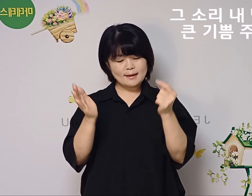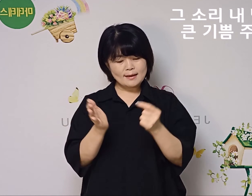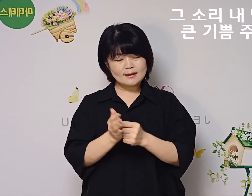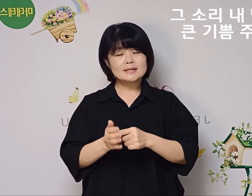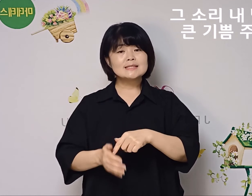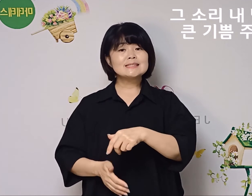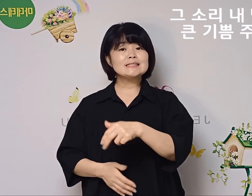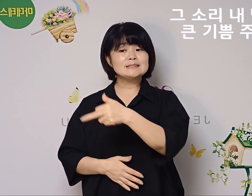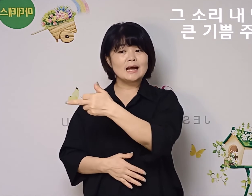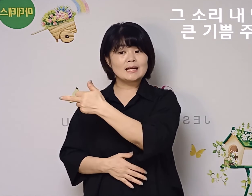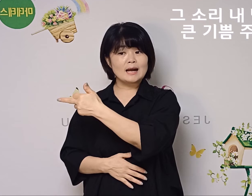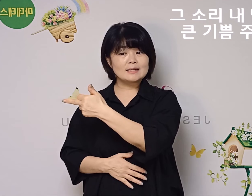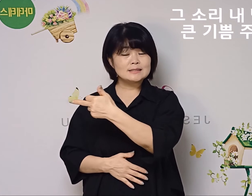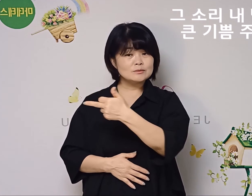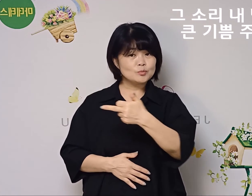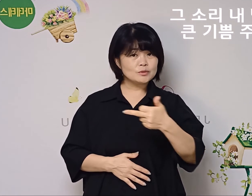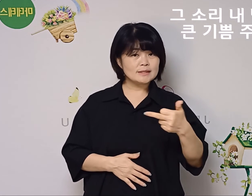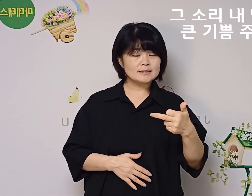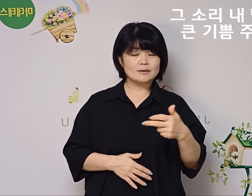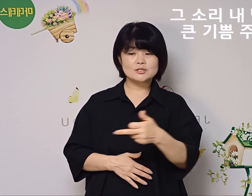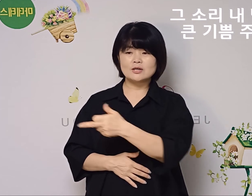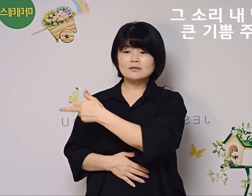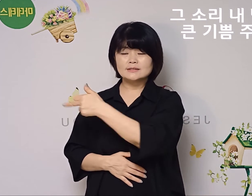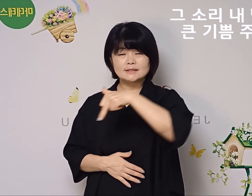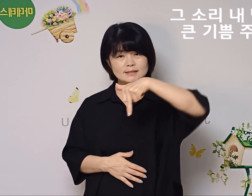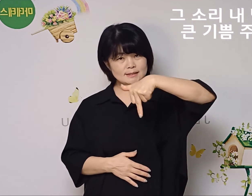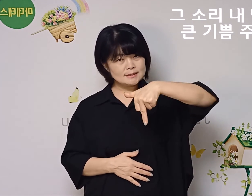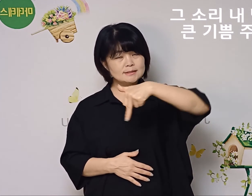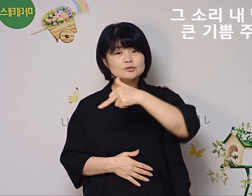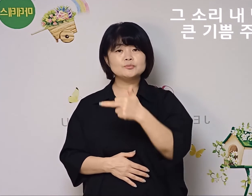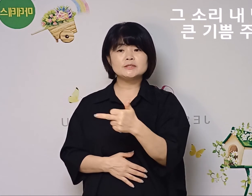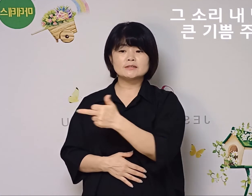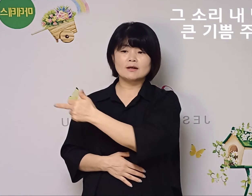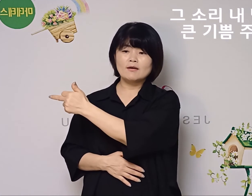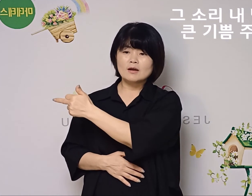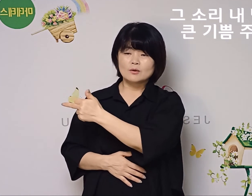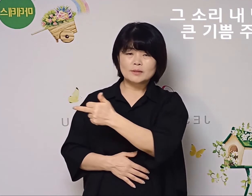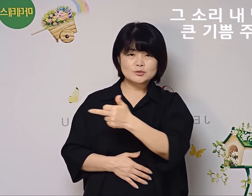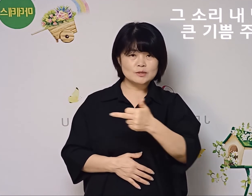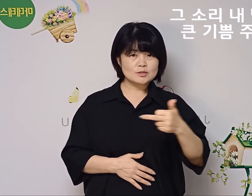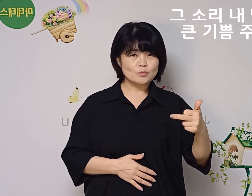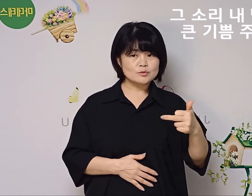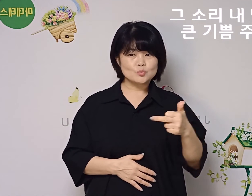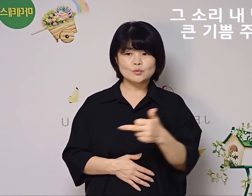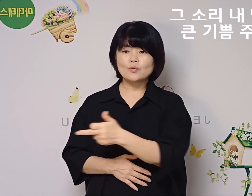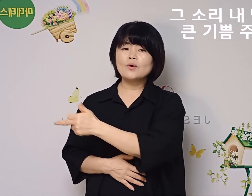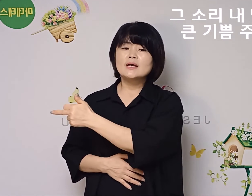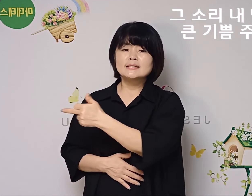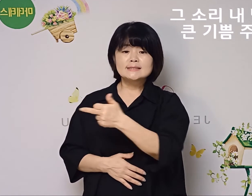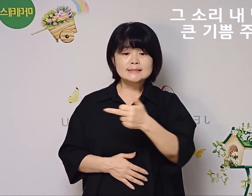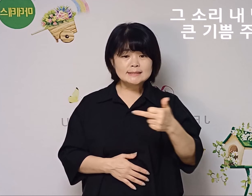맘에 큰 아까 큰 못 할 때 나왔죠? 킥을 눕히셔서 왼쪽에서 오른쪽으로 큰